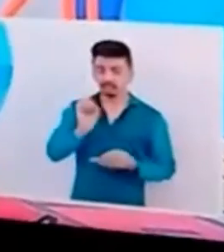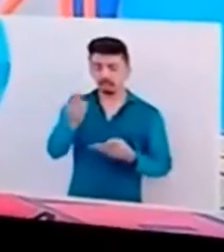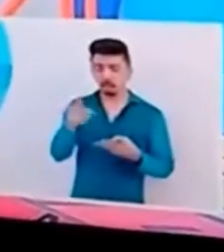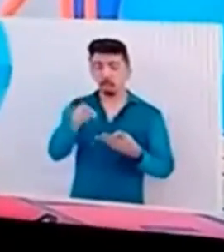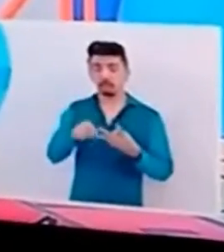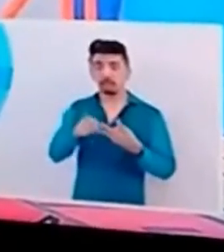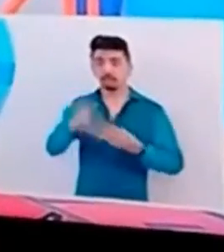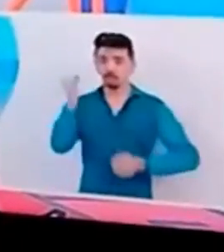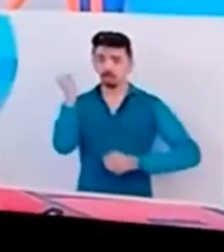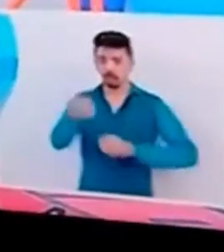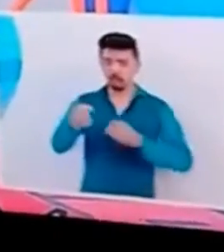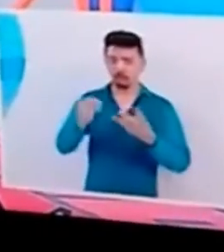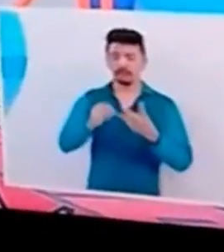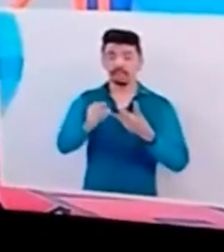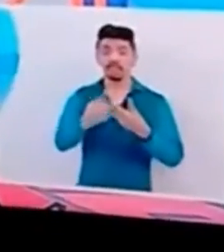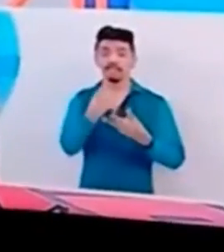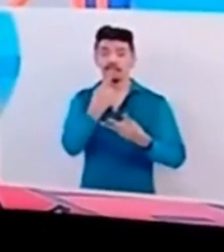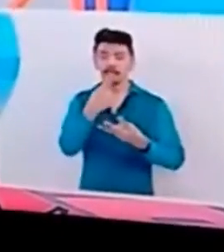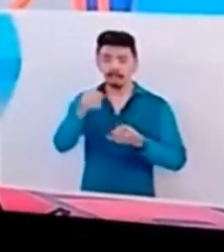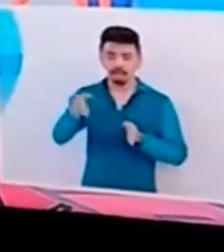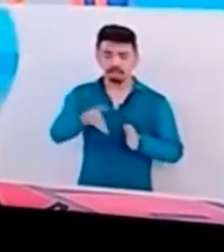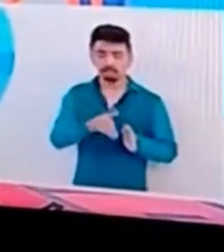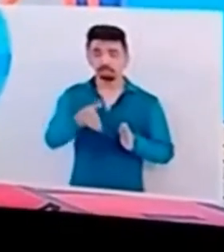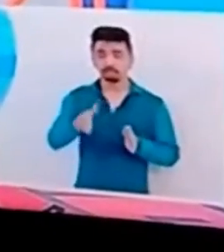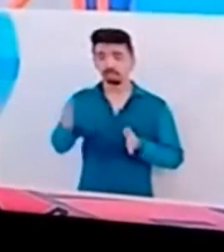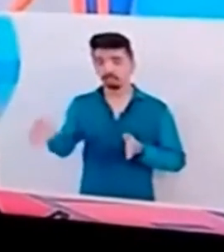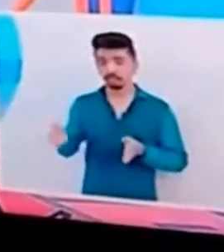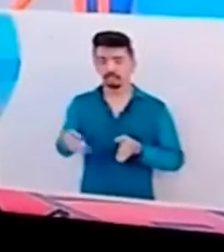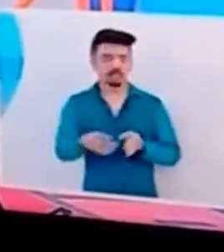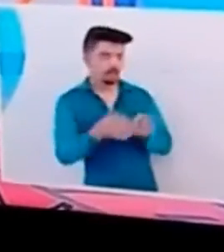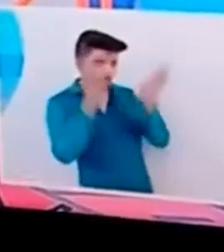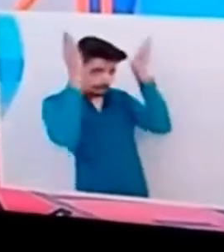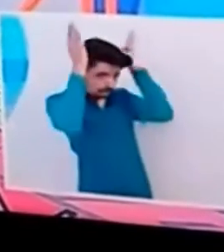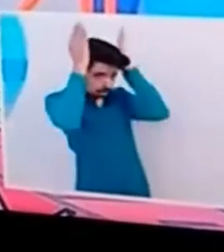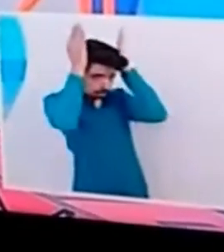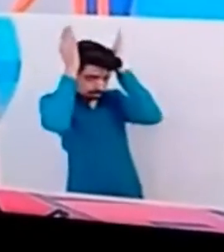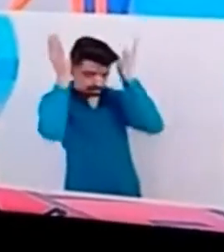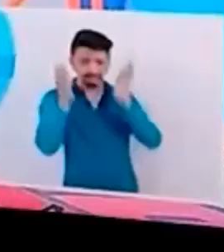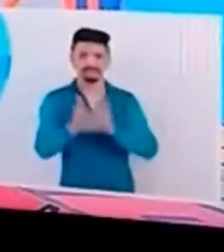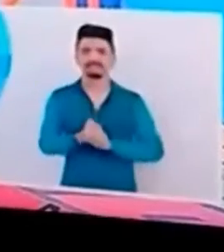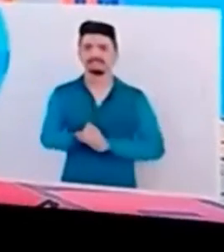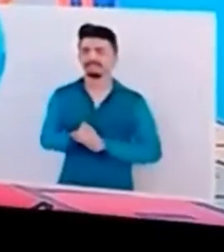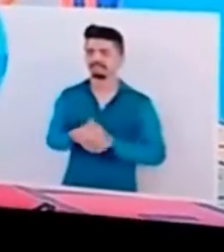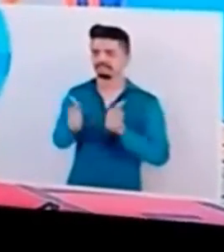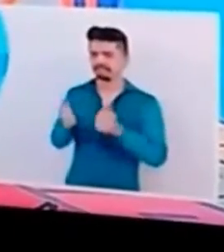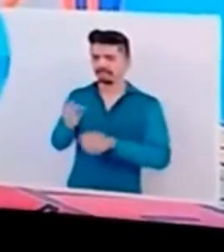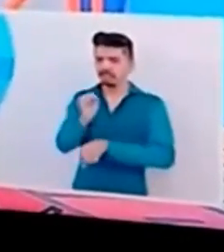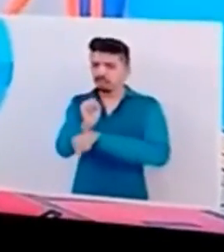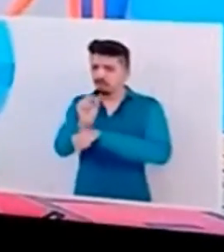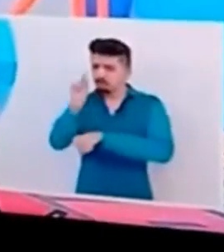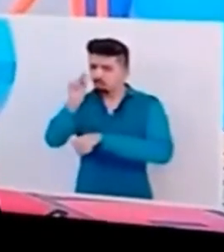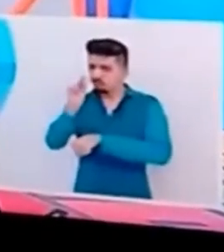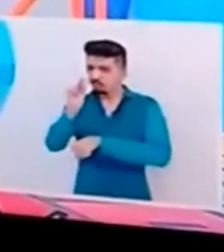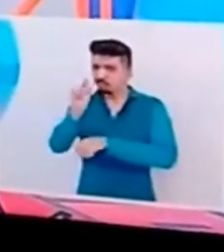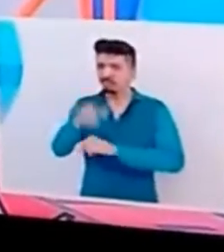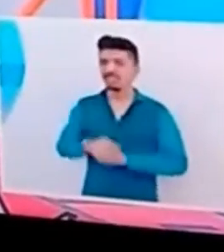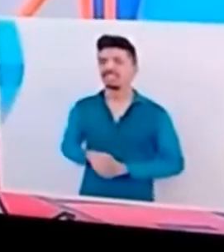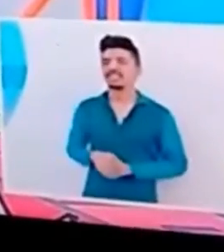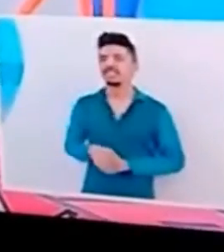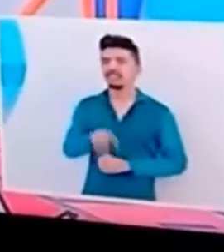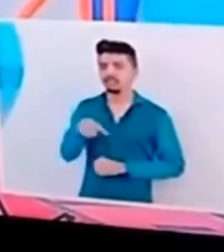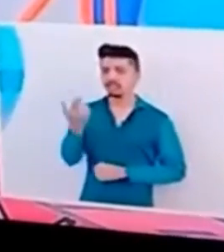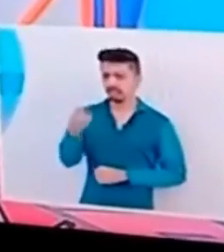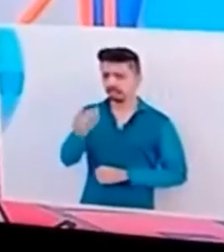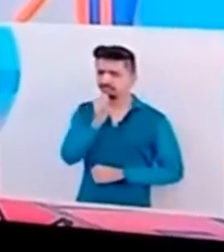o Thor da pista vermelha? O Batman. O Batman. Muito bem. Então, espera só um pouquinho. Você vai para a escola hoje